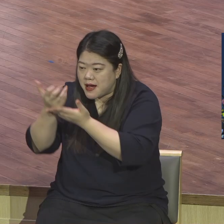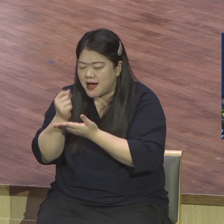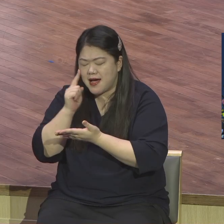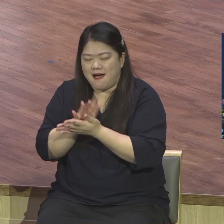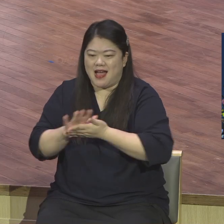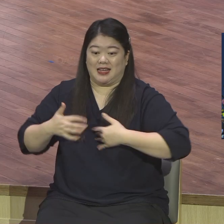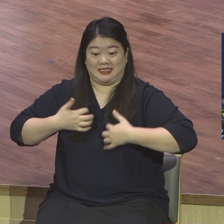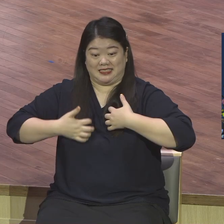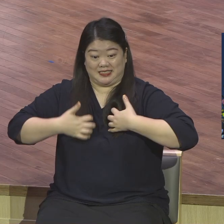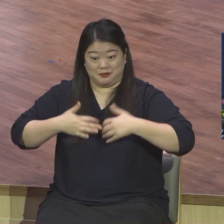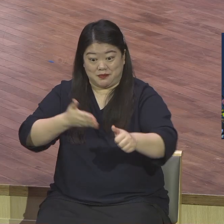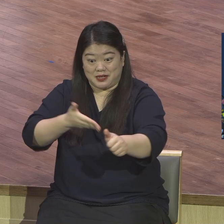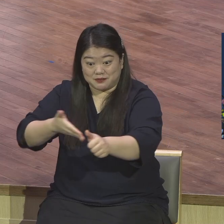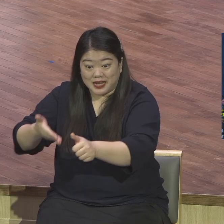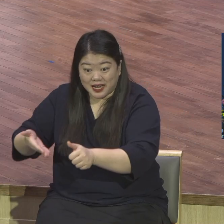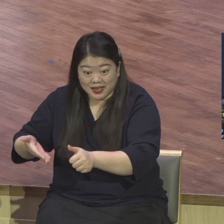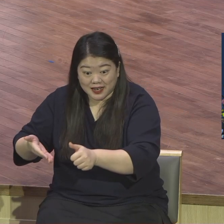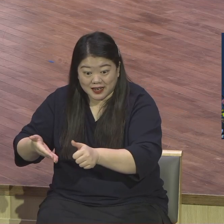주님으로 축복합니다.